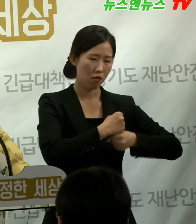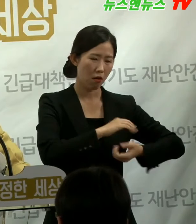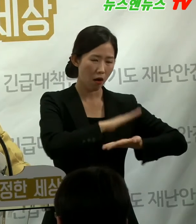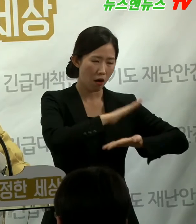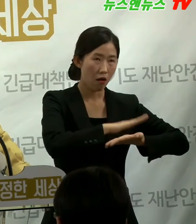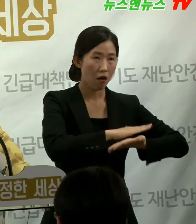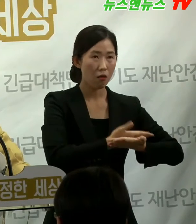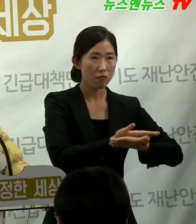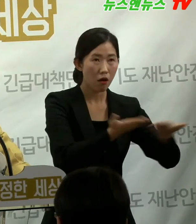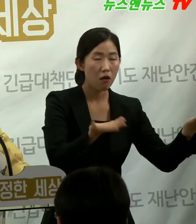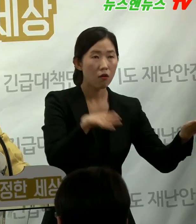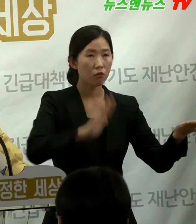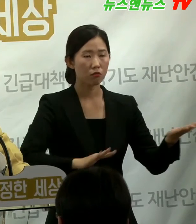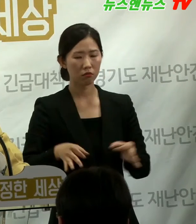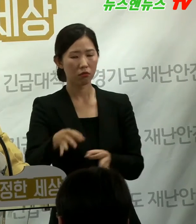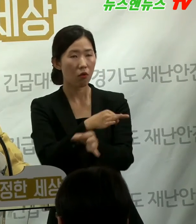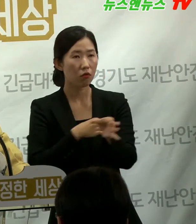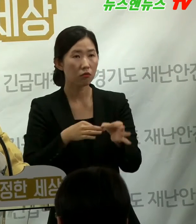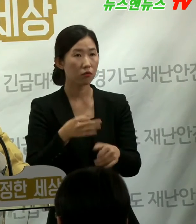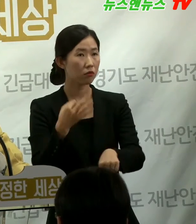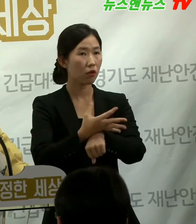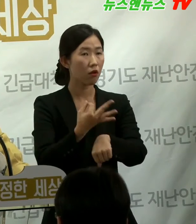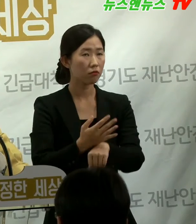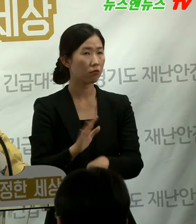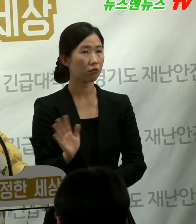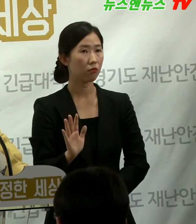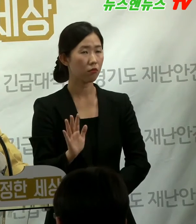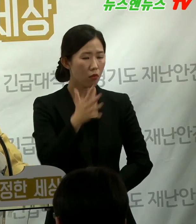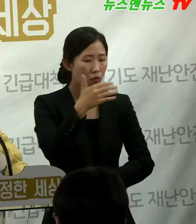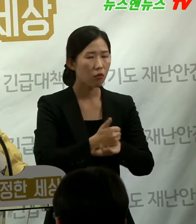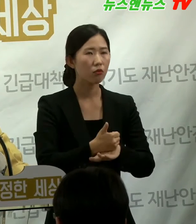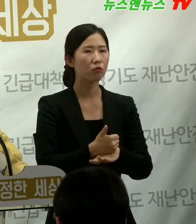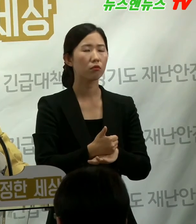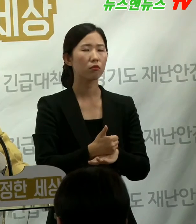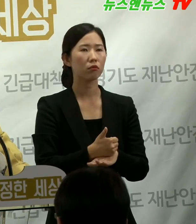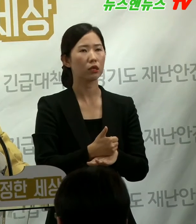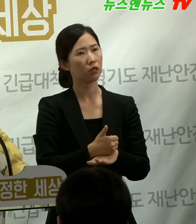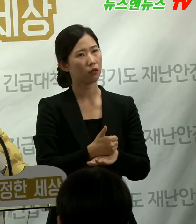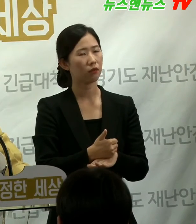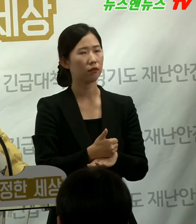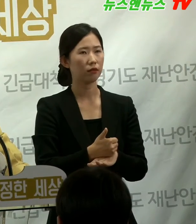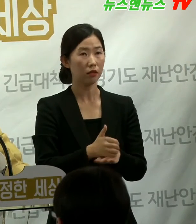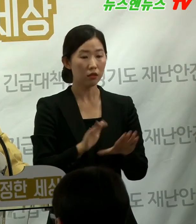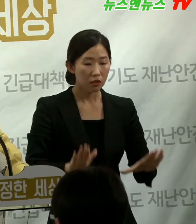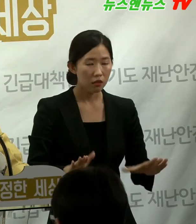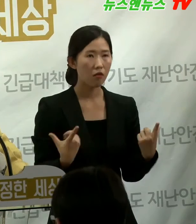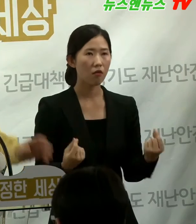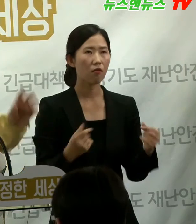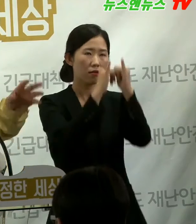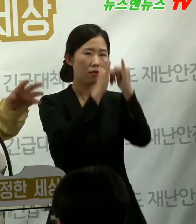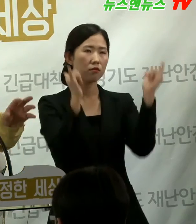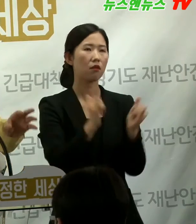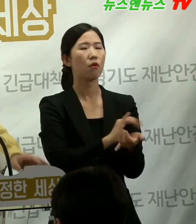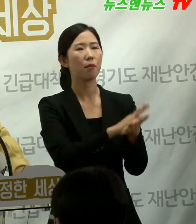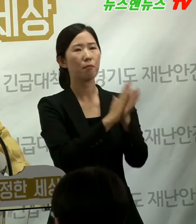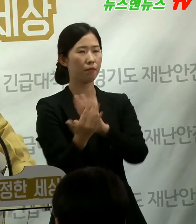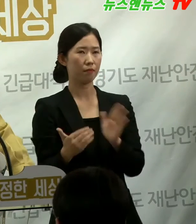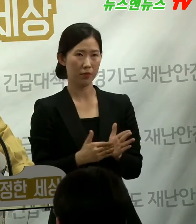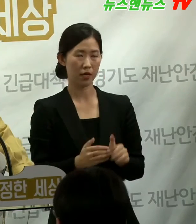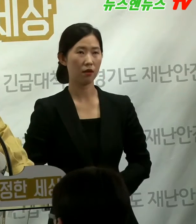않습니다. 시대가 바뀌었습니다. 투자할 돈이 부족하는 시대에서 투자할 돈이 남는 시대라면 투자 쪽이